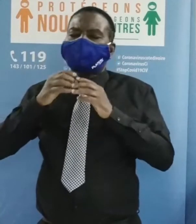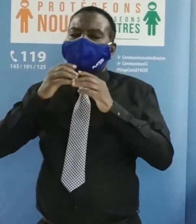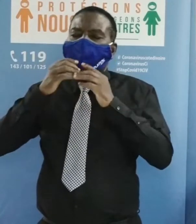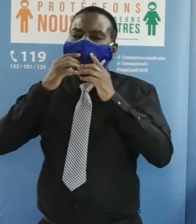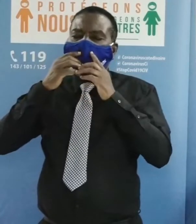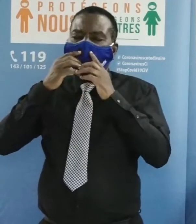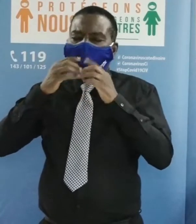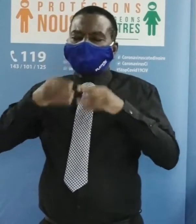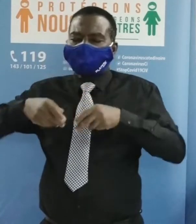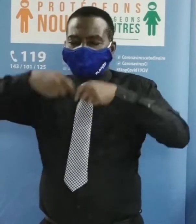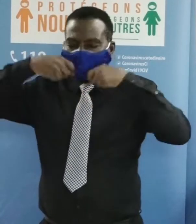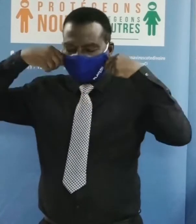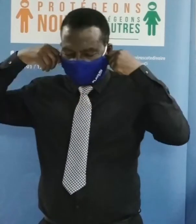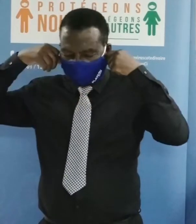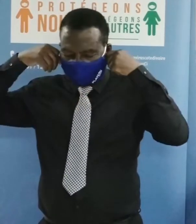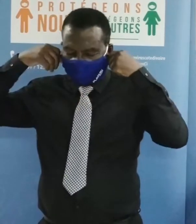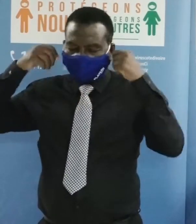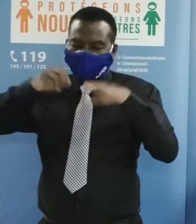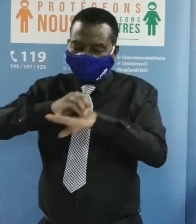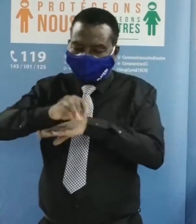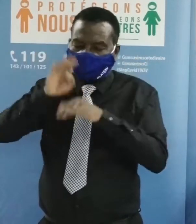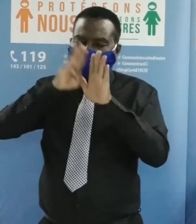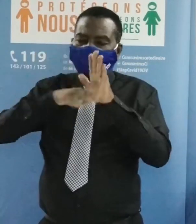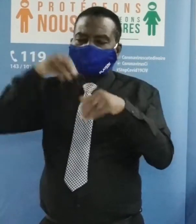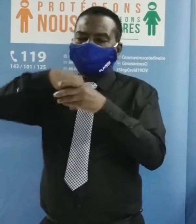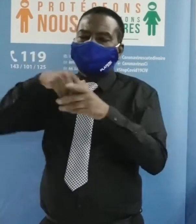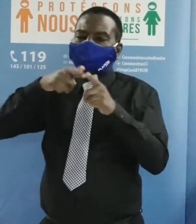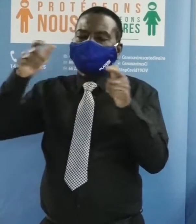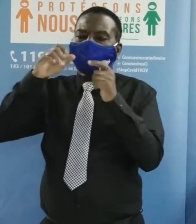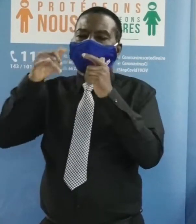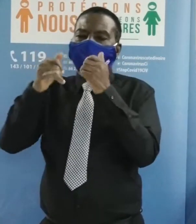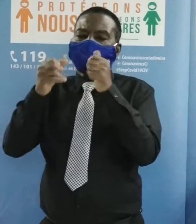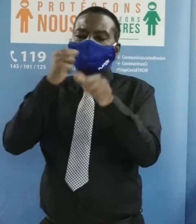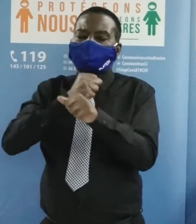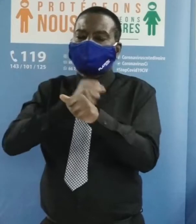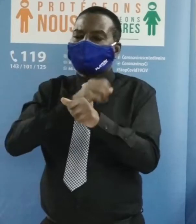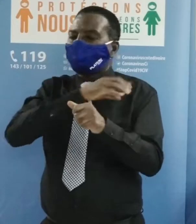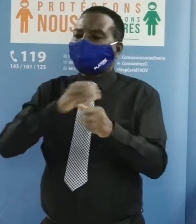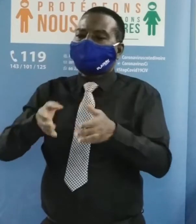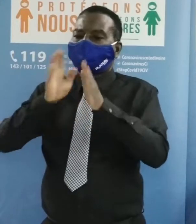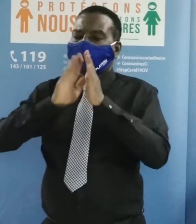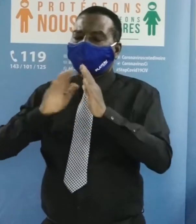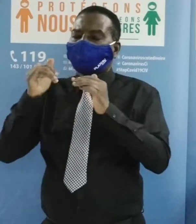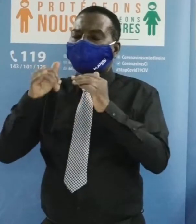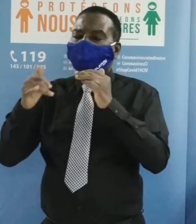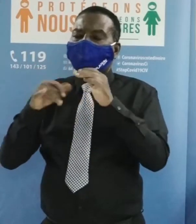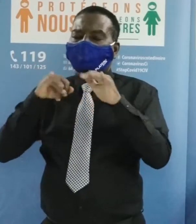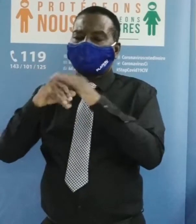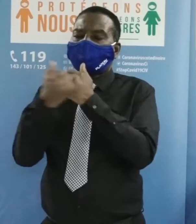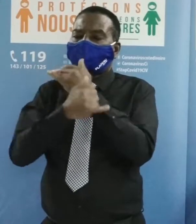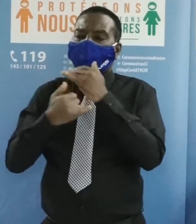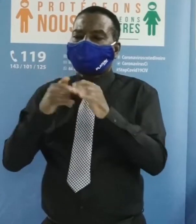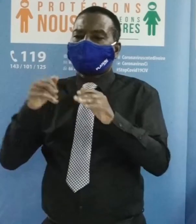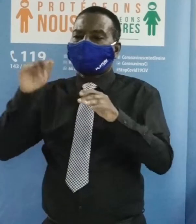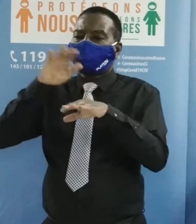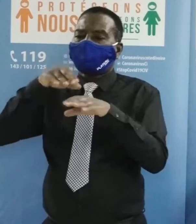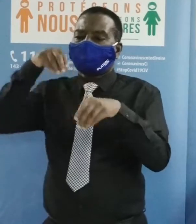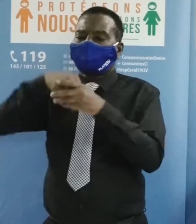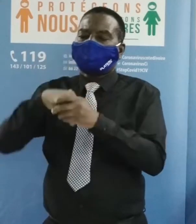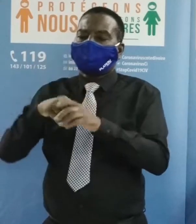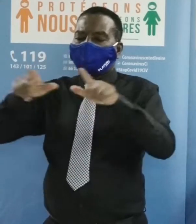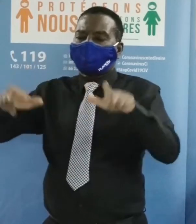porté nos matchs obligatoirement de granby jean et de manière recommandé à l'intérieur du pays surtout dans les lieux publics